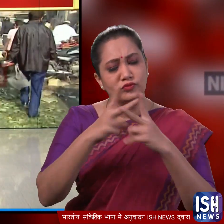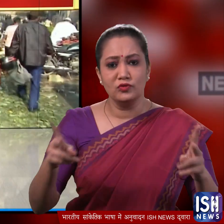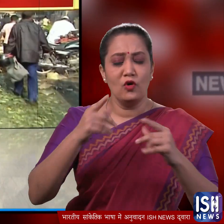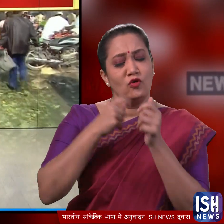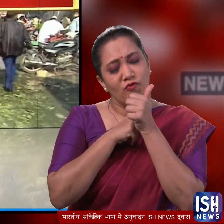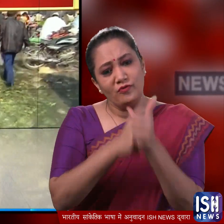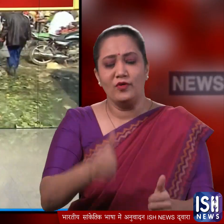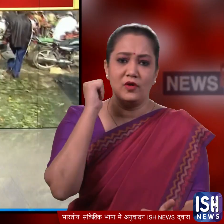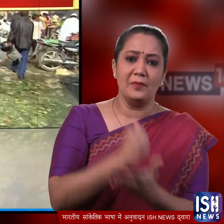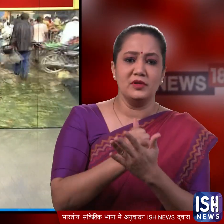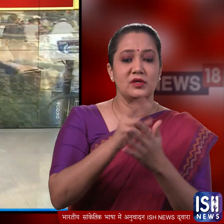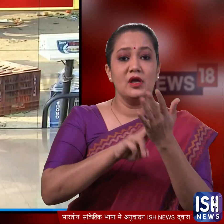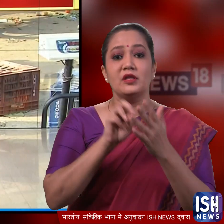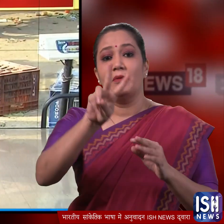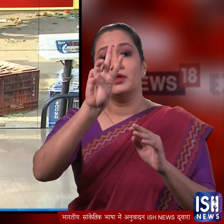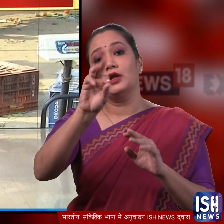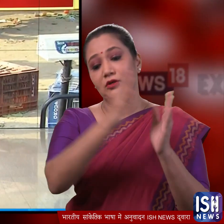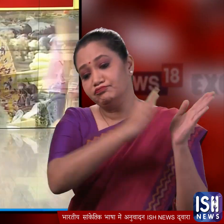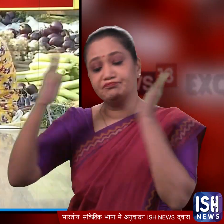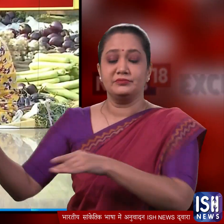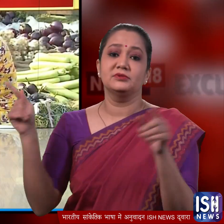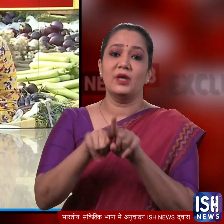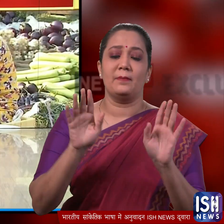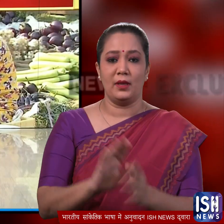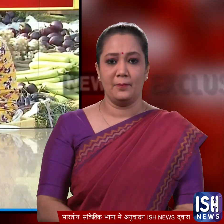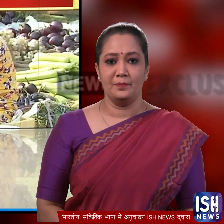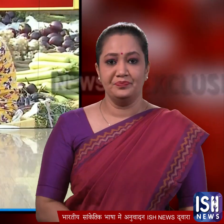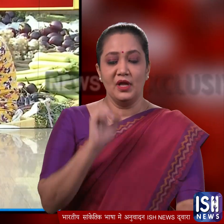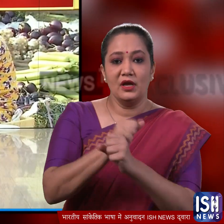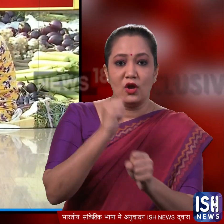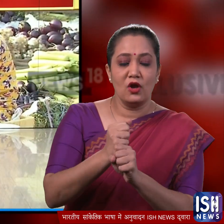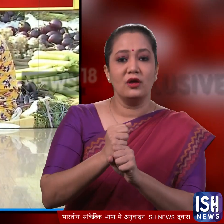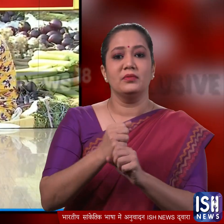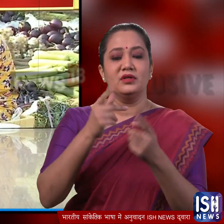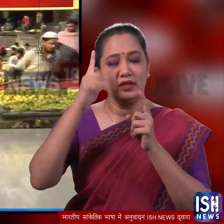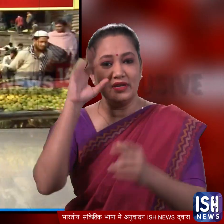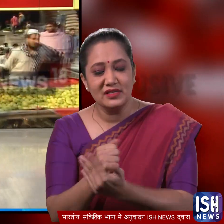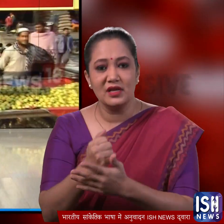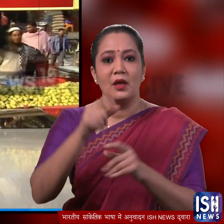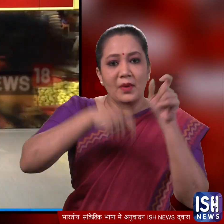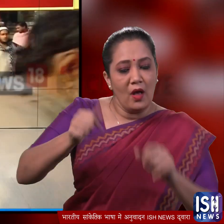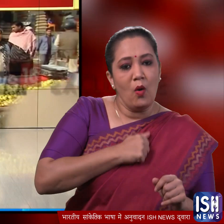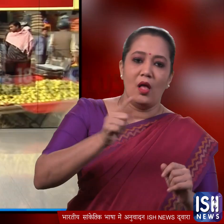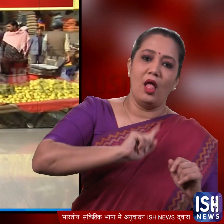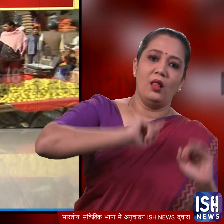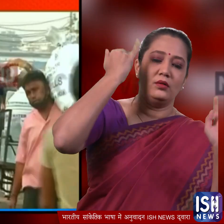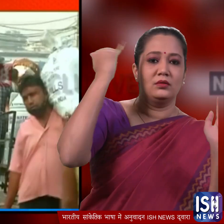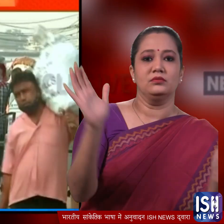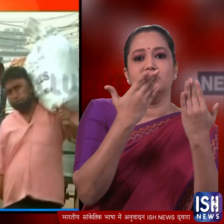तमाम नियमों का पालन करने की मियाद 30 नवंबर तक बढ़ा दी। सरकार का फैसला एक तरफ और लोगों की मनमर्जी दूसरी